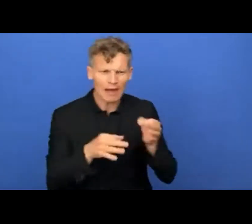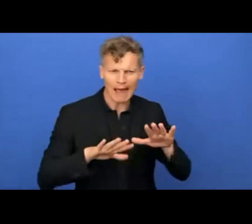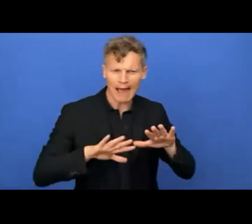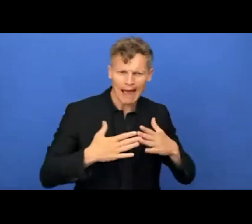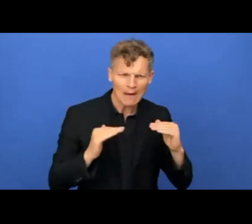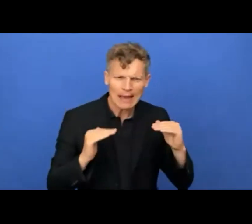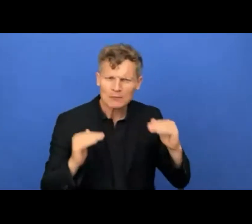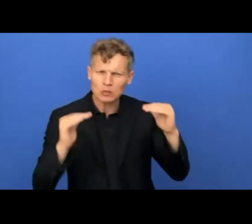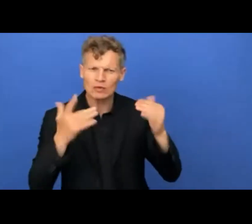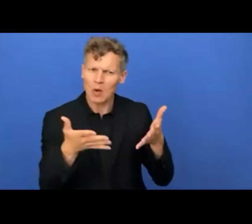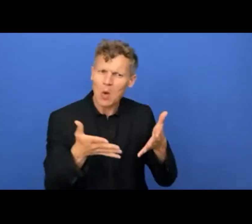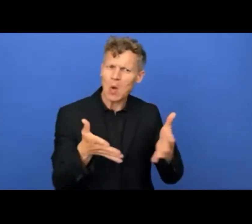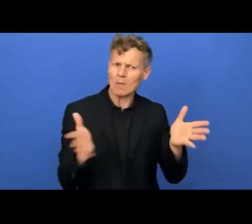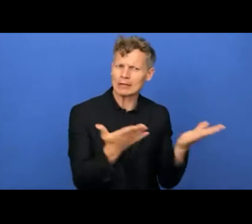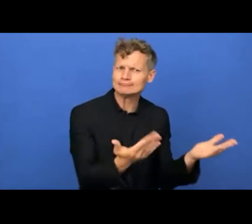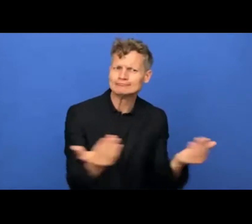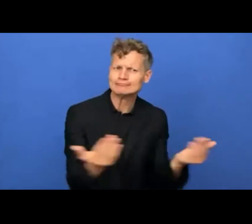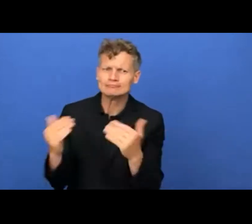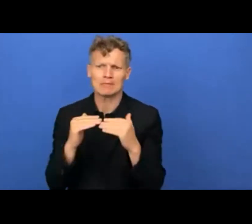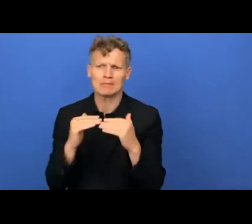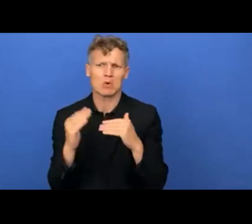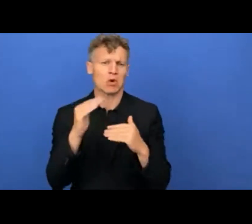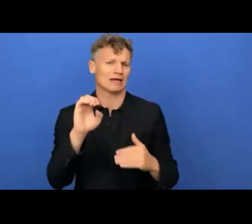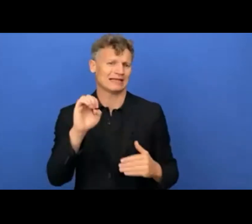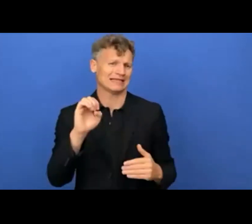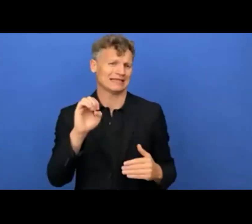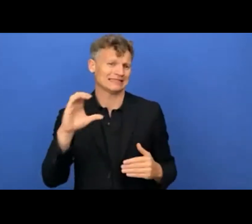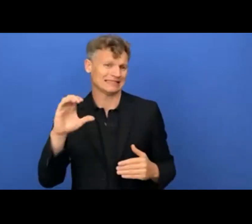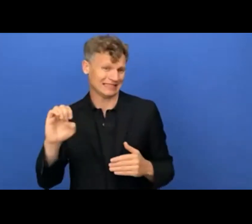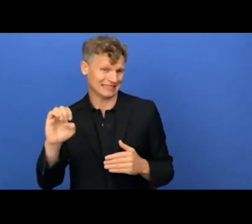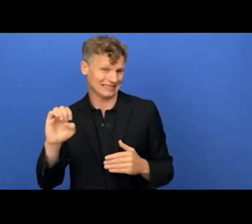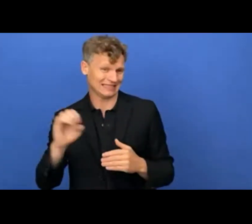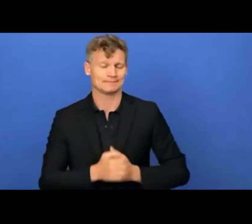à l'EPPE et en améliorer sa qualité.